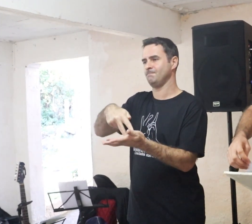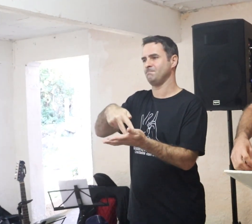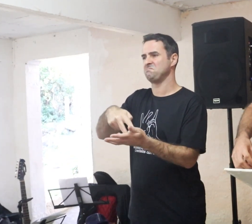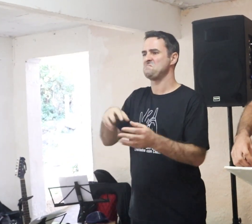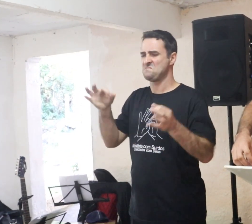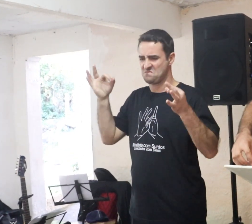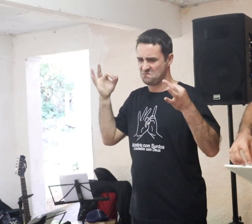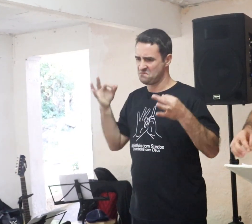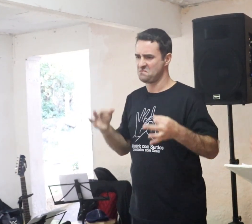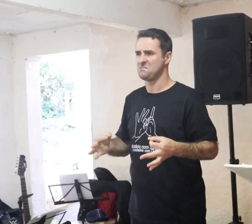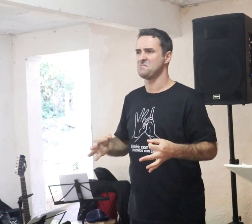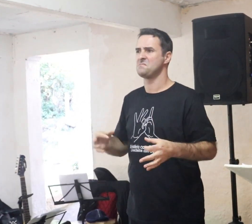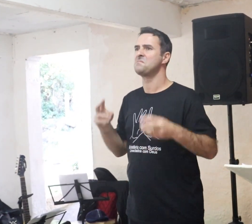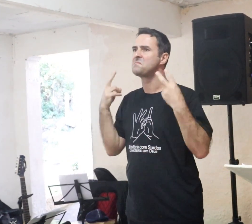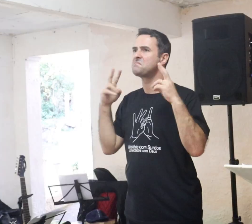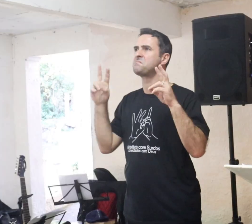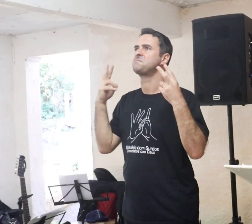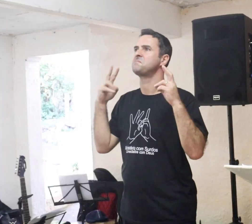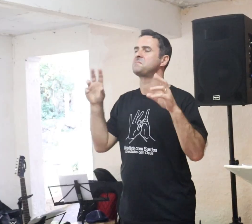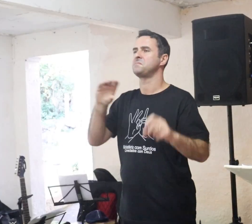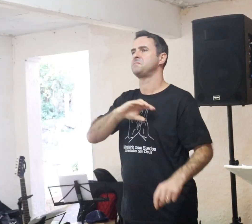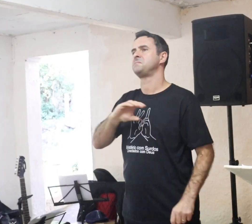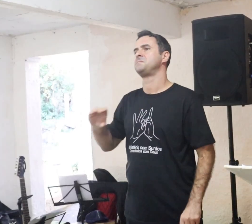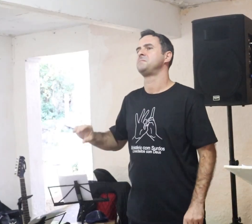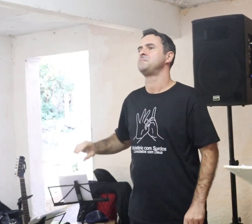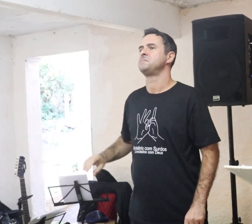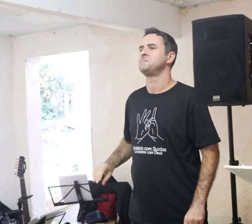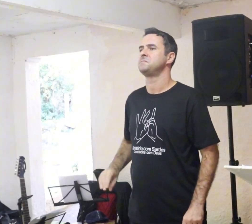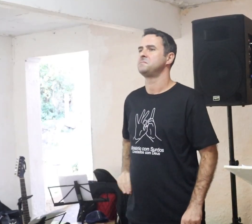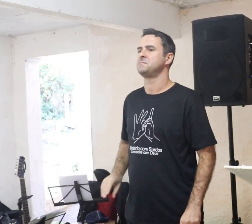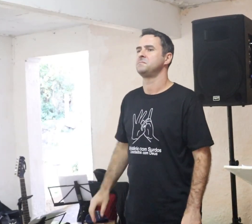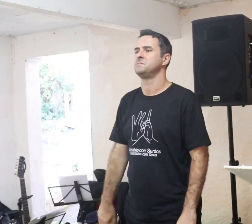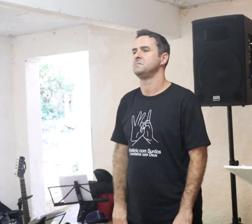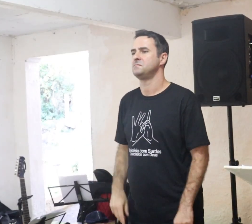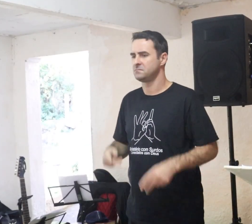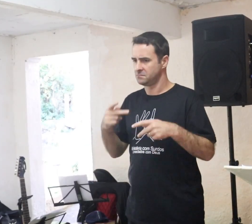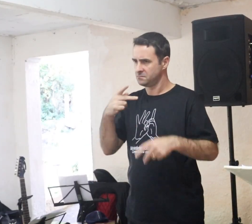garantia da vitória que temos em Cristo. Ele vai dizer, olha,